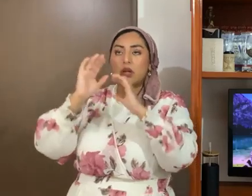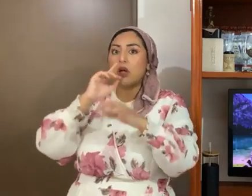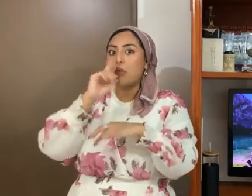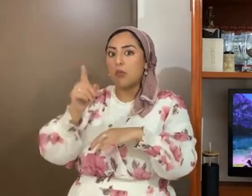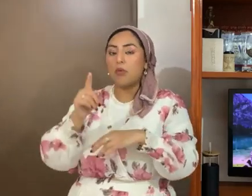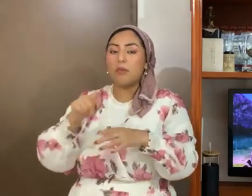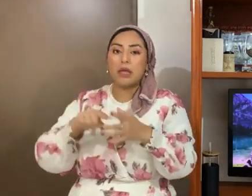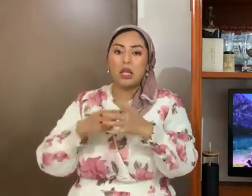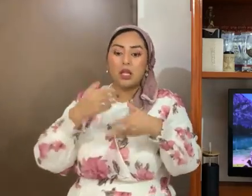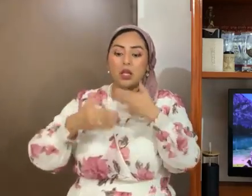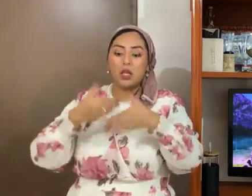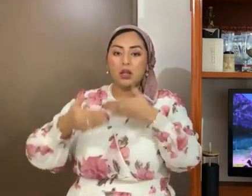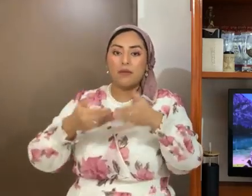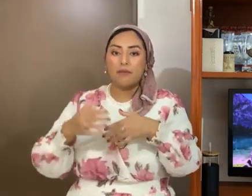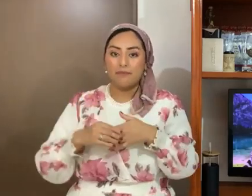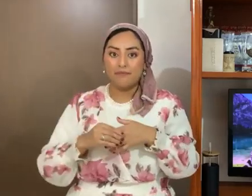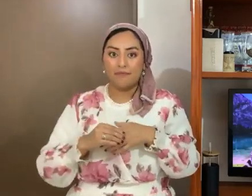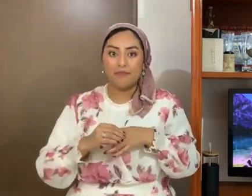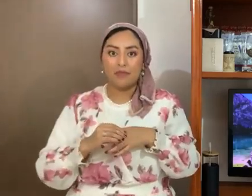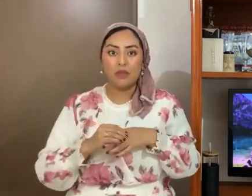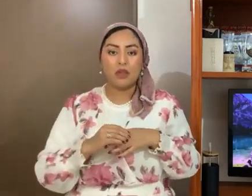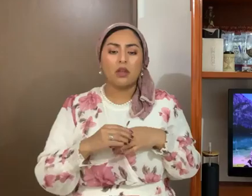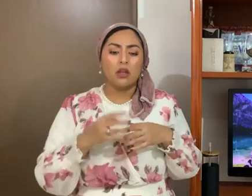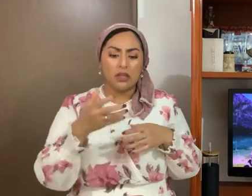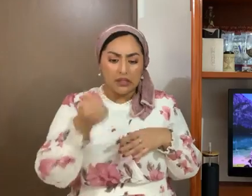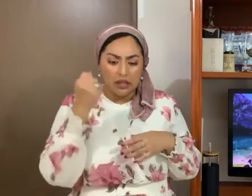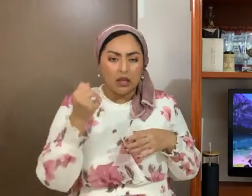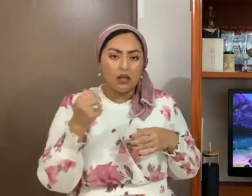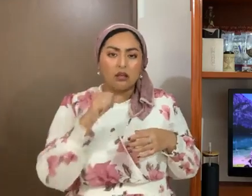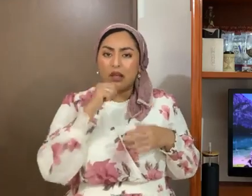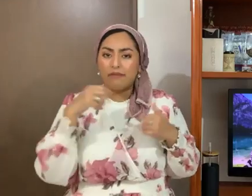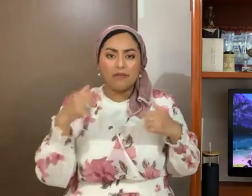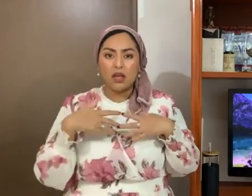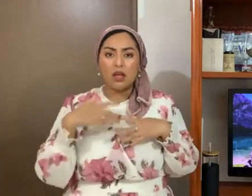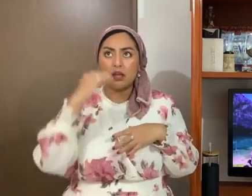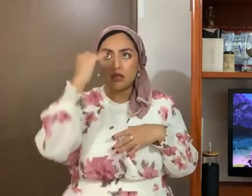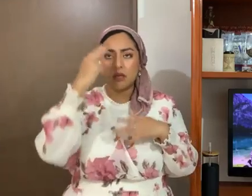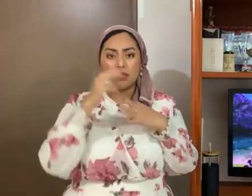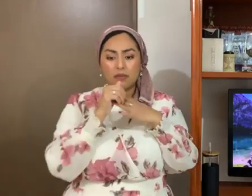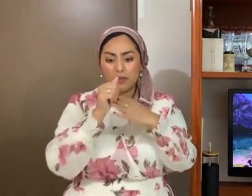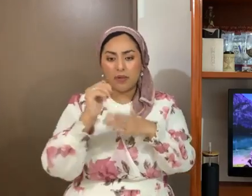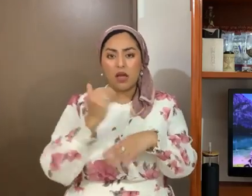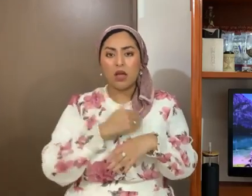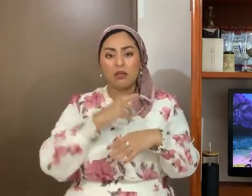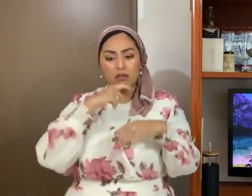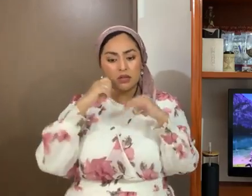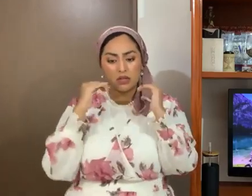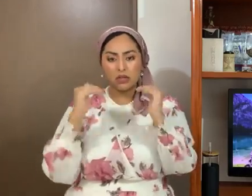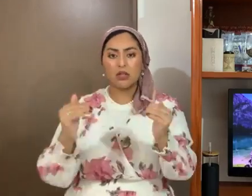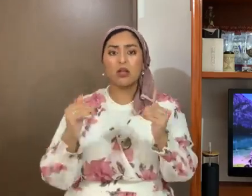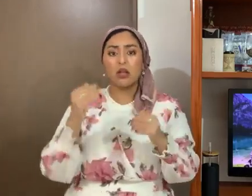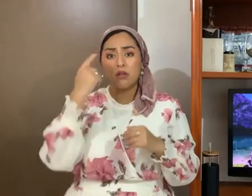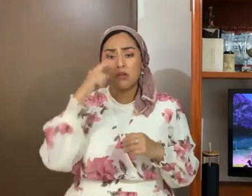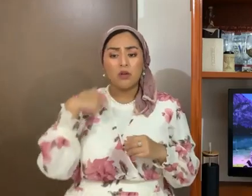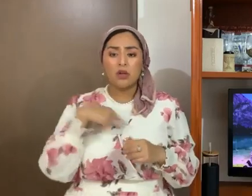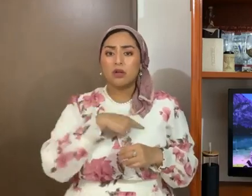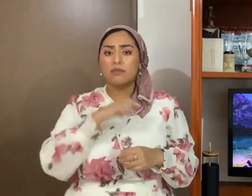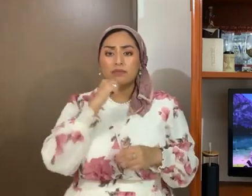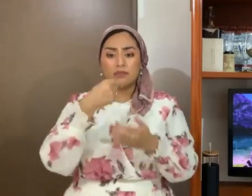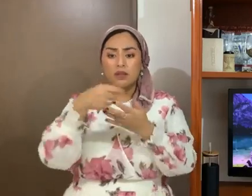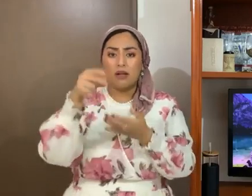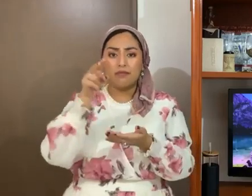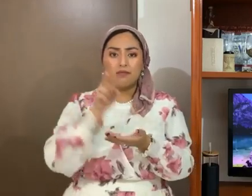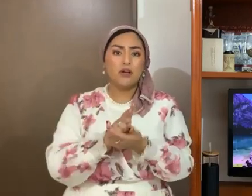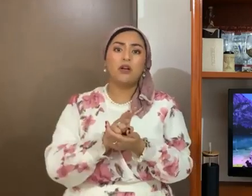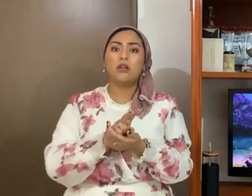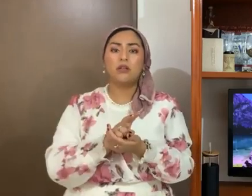ese momento. Tomemos sin miedo que Yahweh nos lleva al desierto para que no caigamos en el